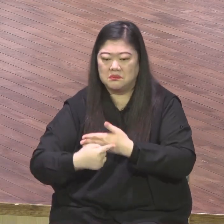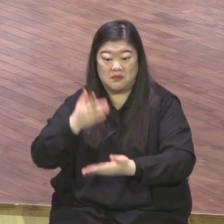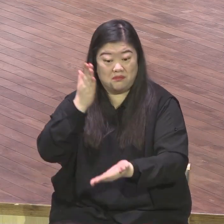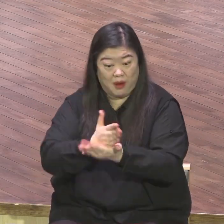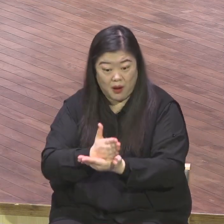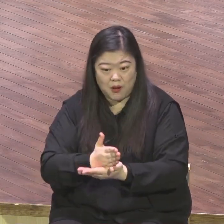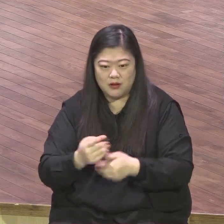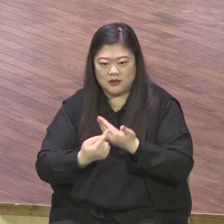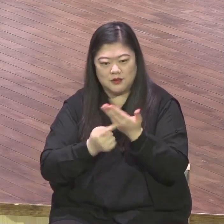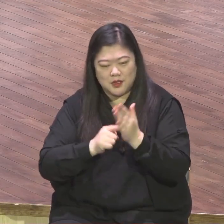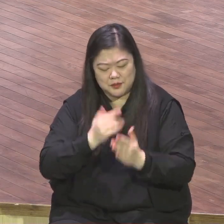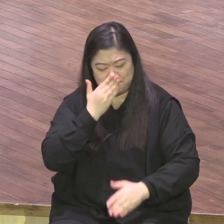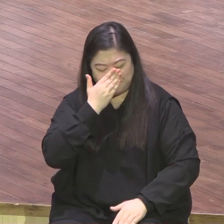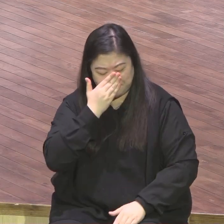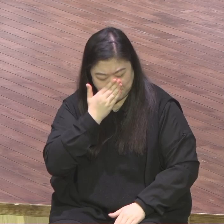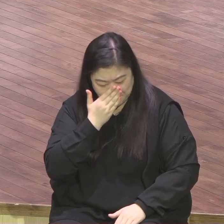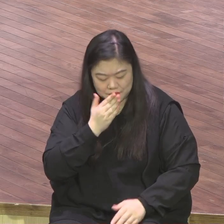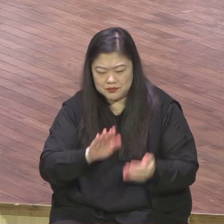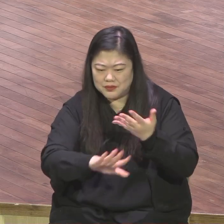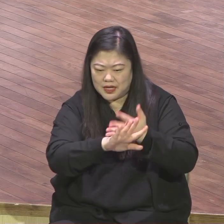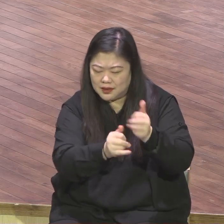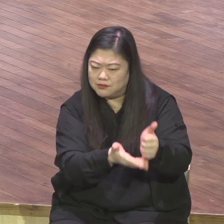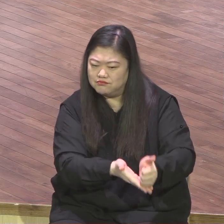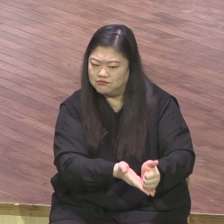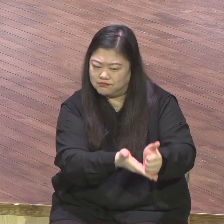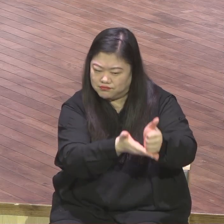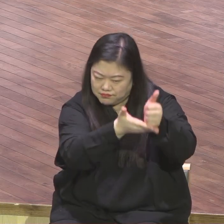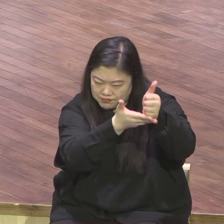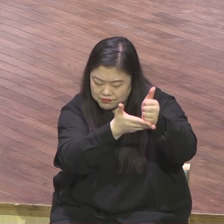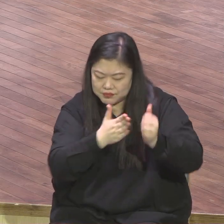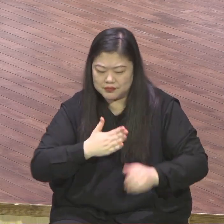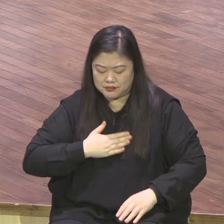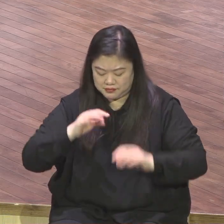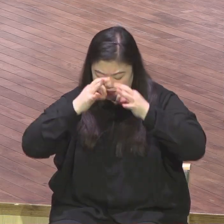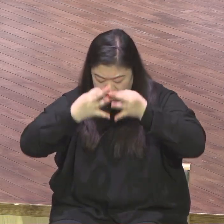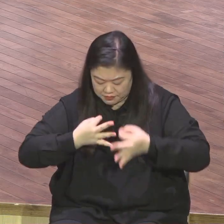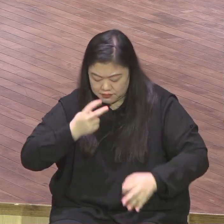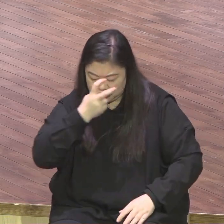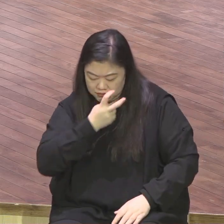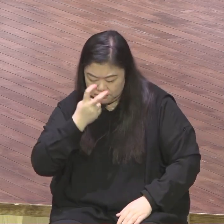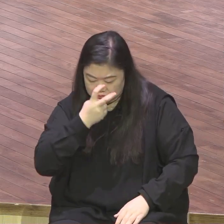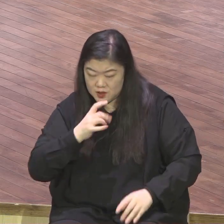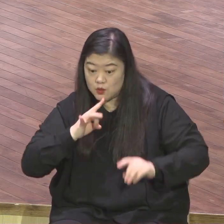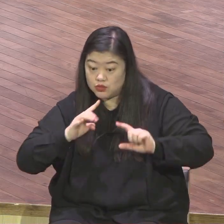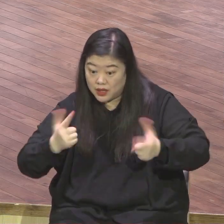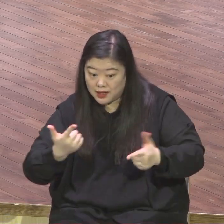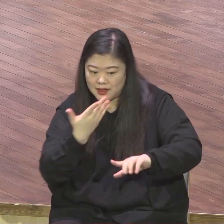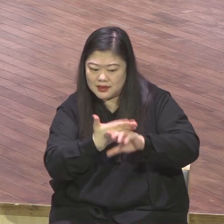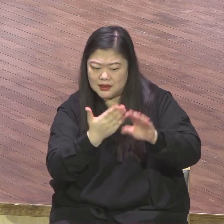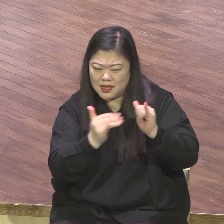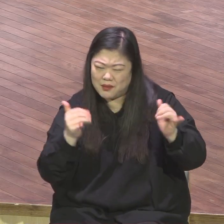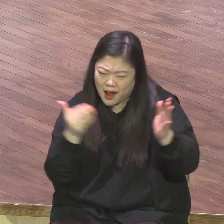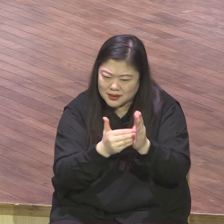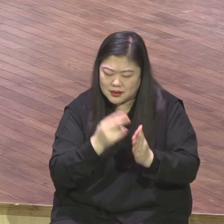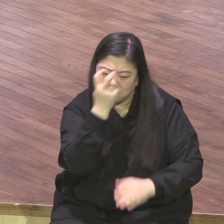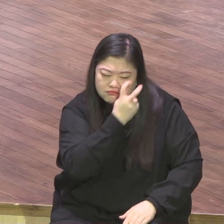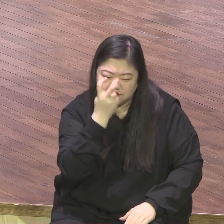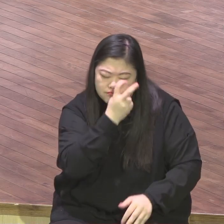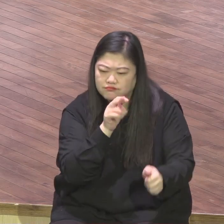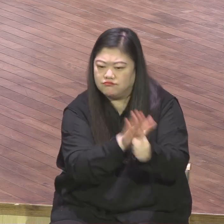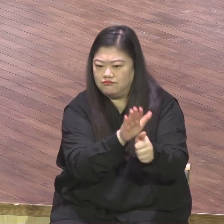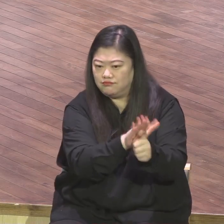마음으로 각각 자기보다 남을 낮게 여기고 각각 자기를 돌볼 뿐더러 또한 각각 다른 사람들의 일을